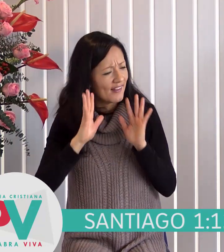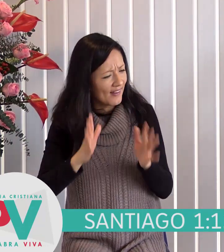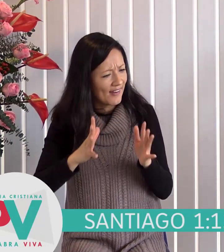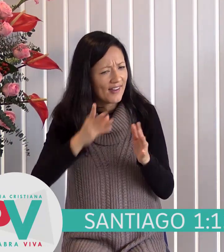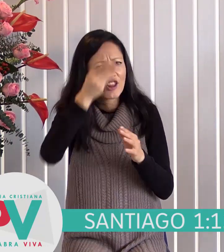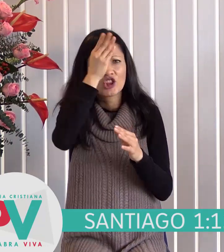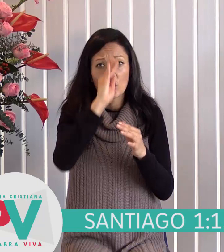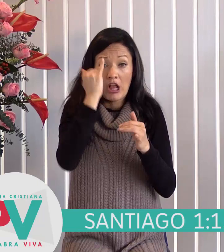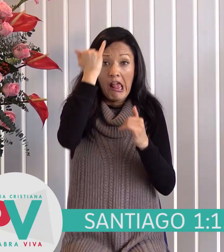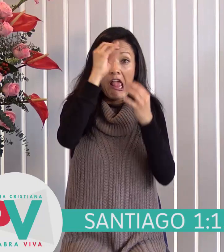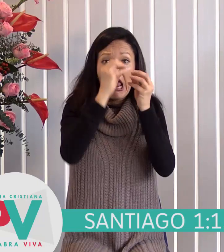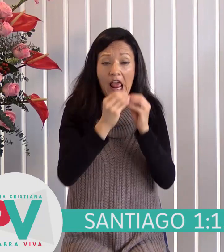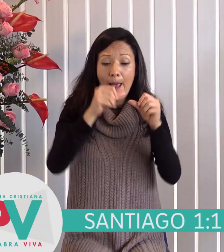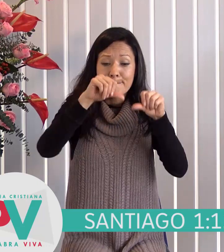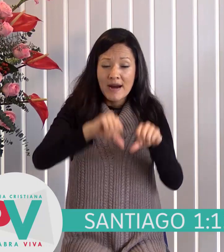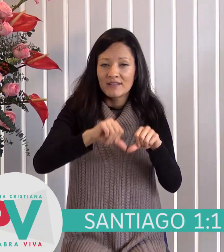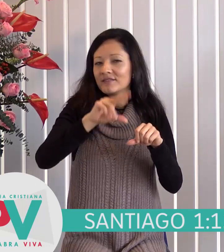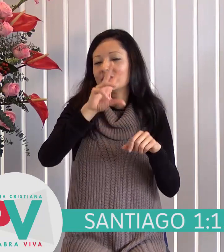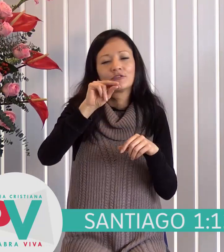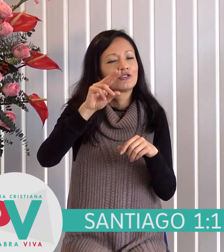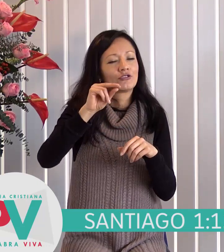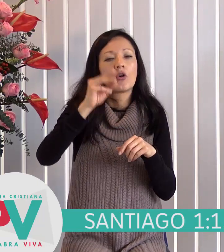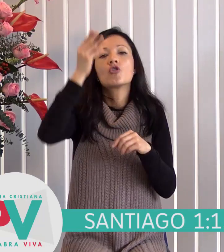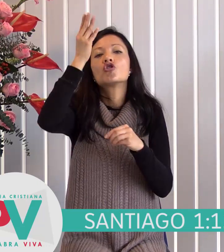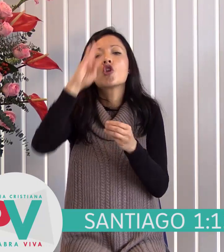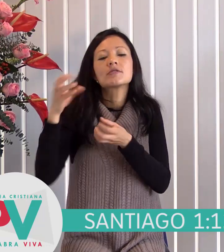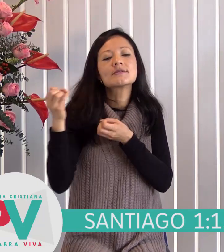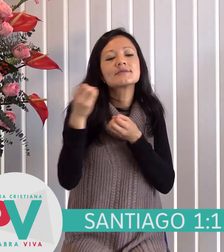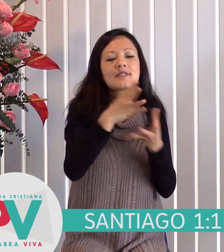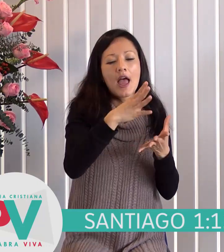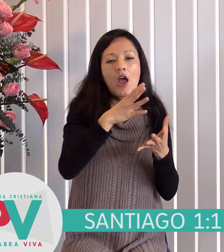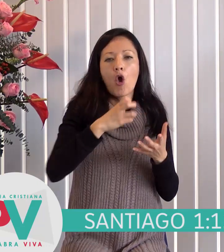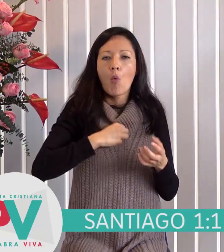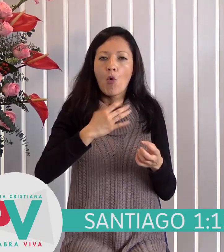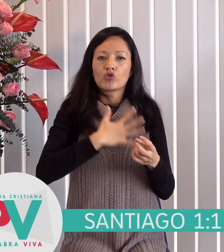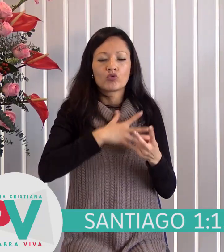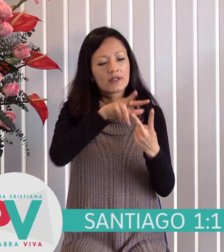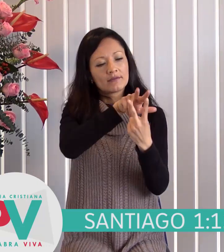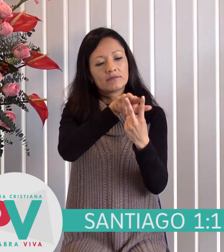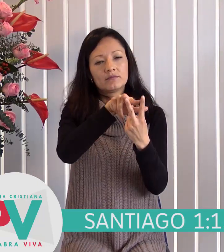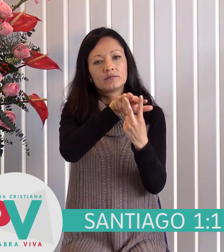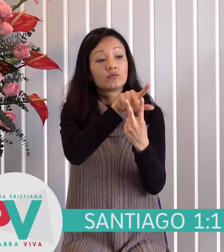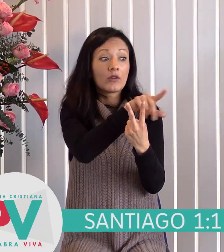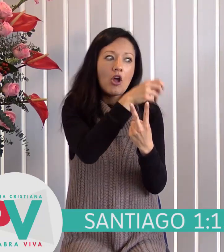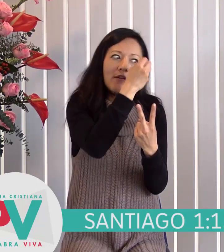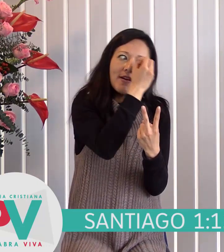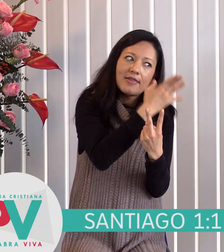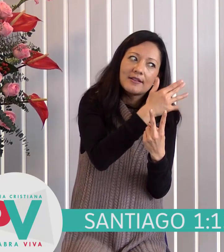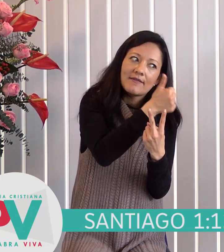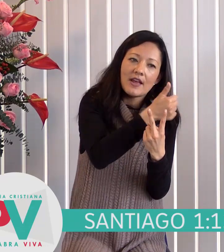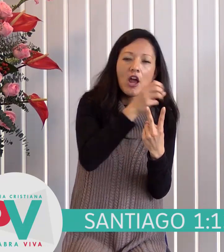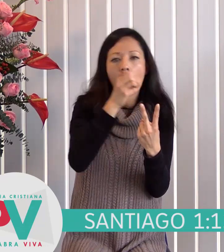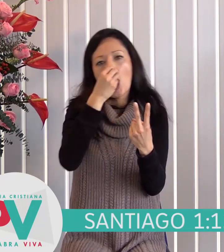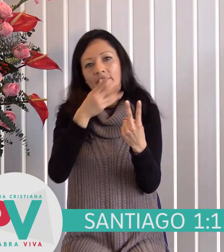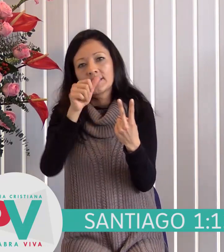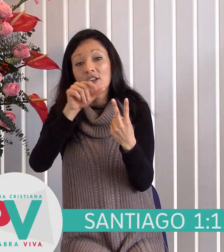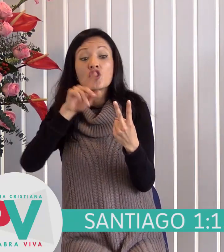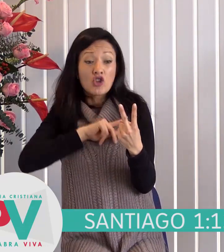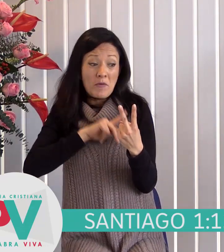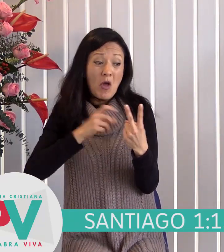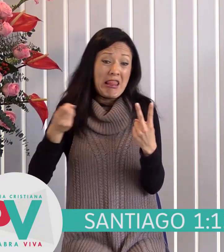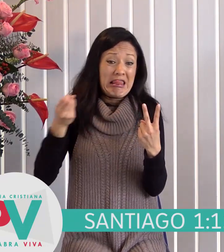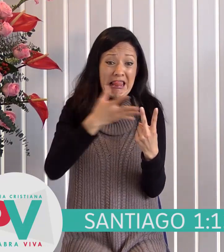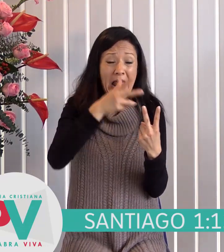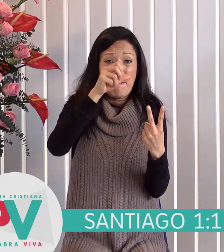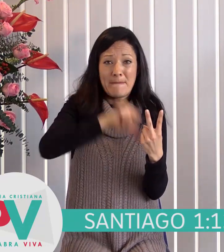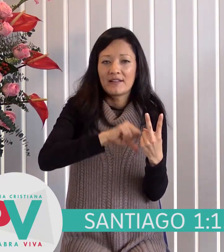Pero Dios sí da la posibilidad de que usted obedezca al bien o obedezca al mal. Él no creó el mal, él